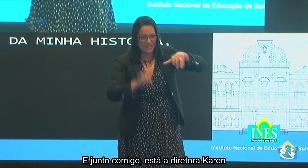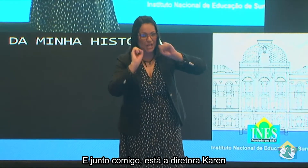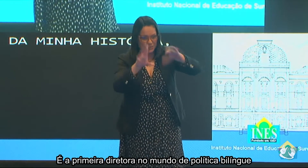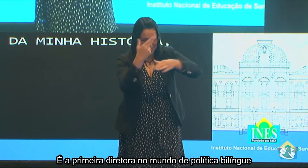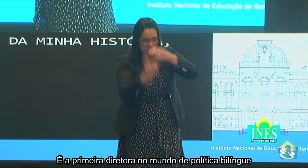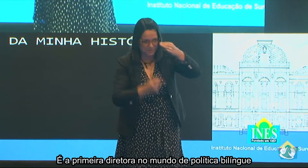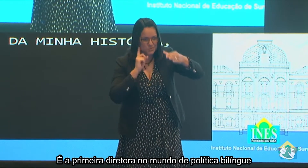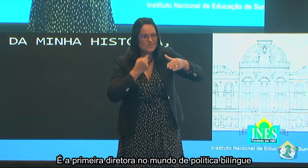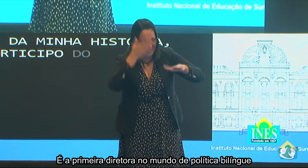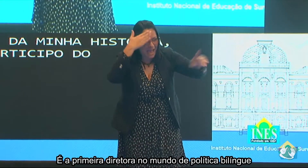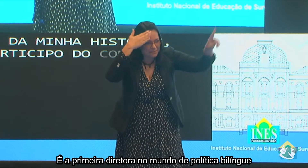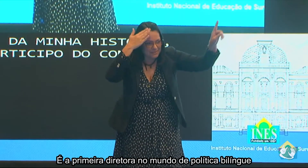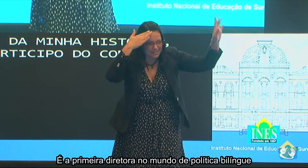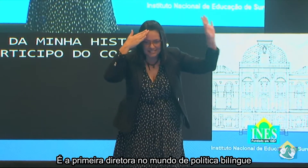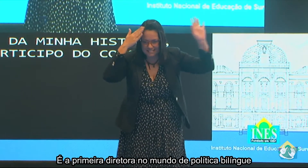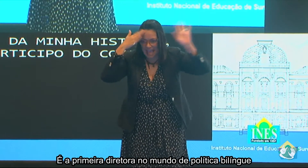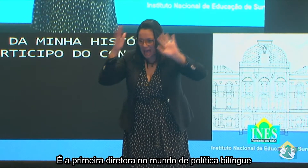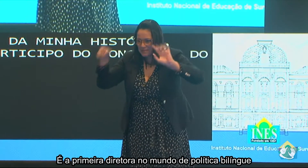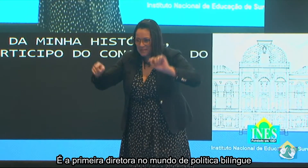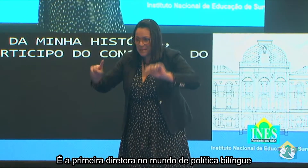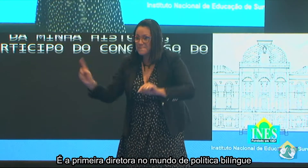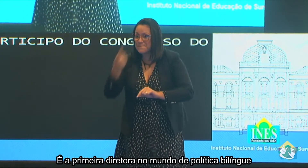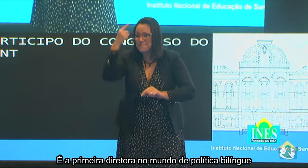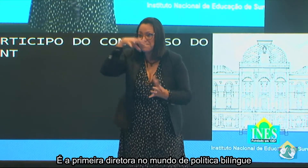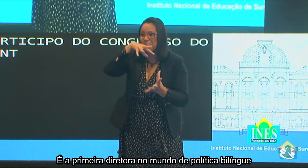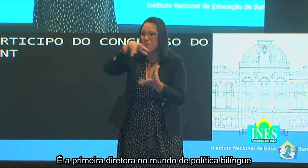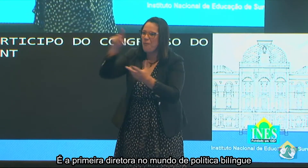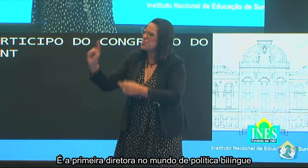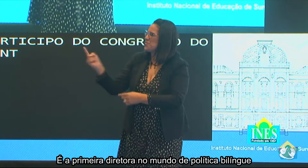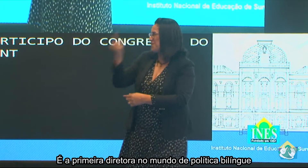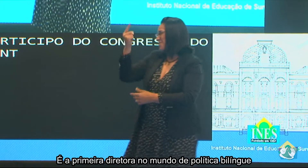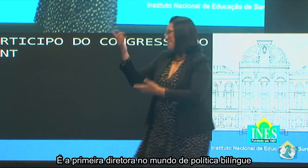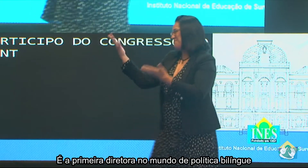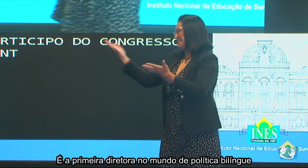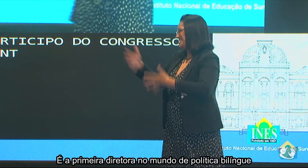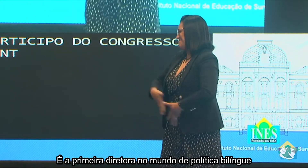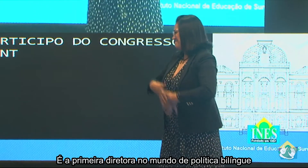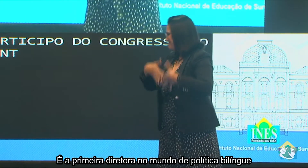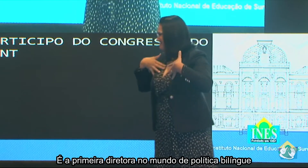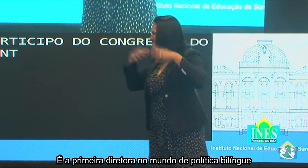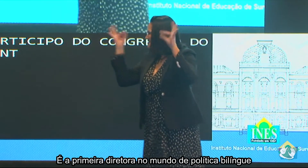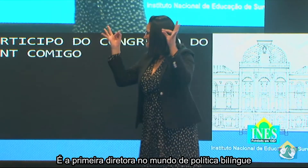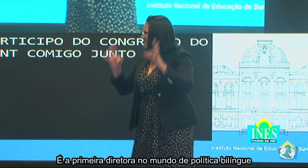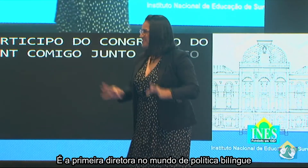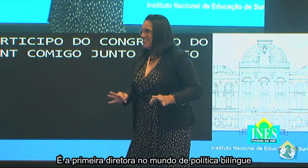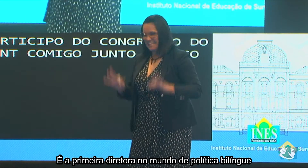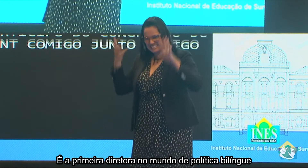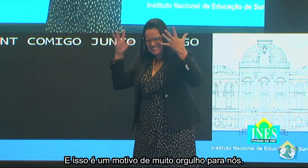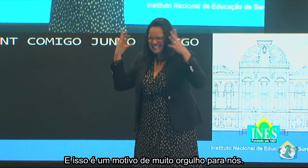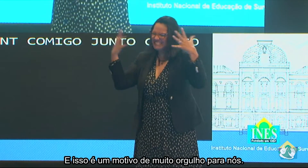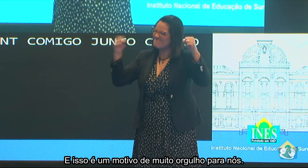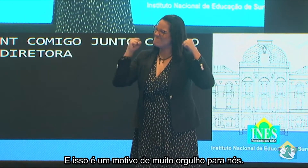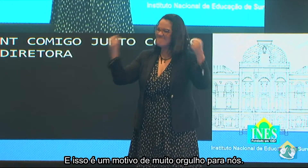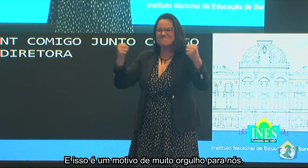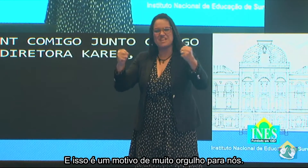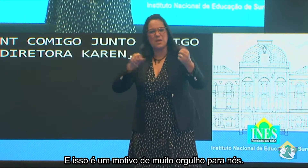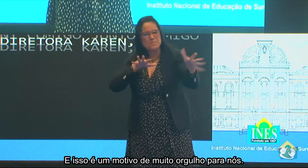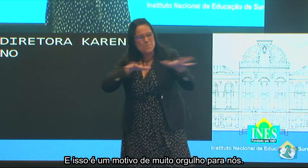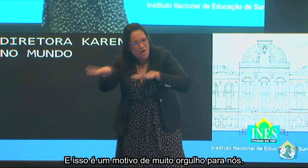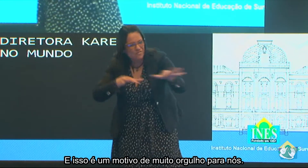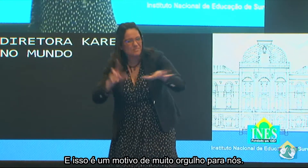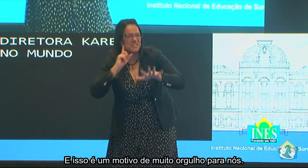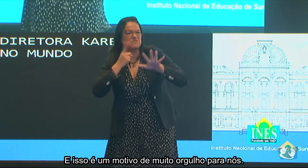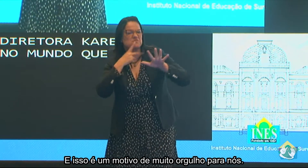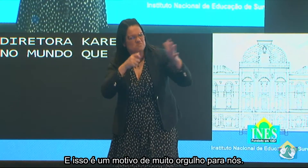Karen, a primeira no mundo que é a diretora de uma política bilíngue. Isso é um motivo de